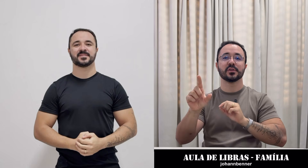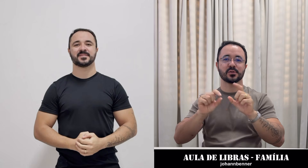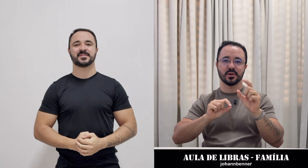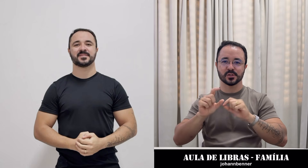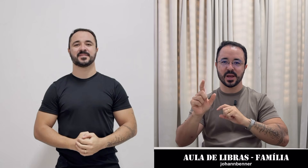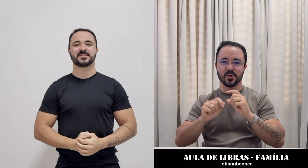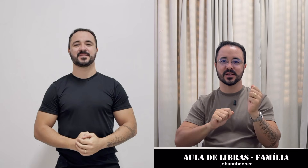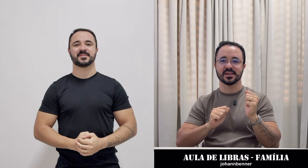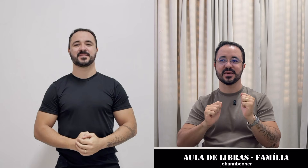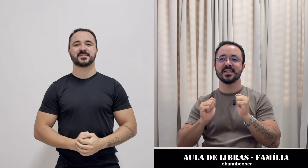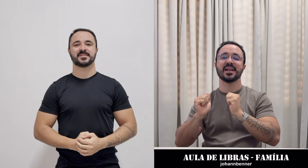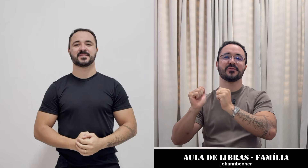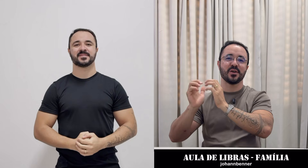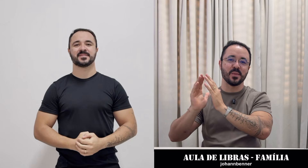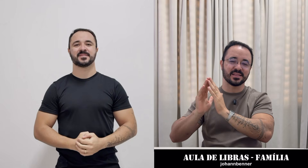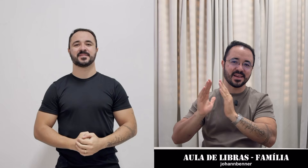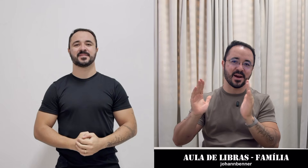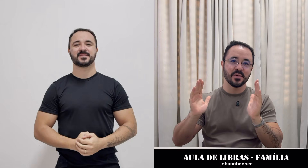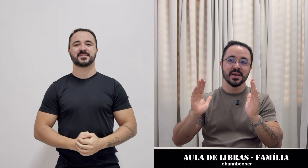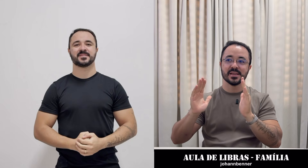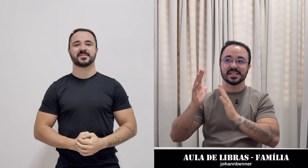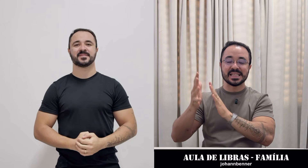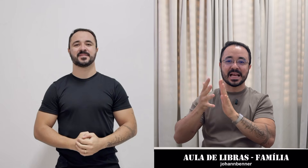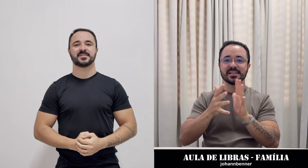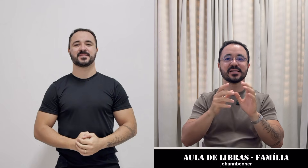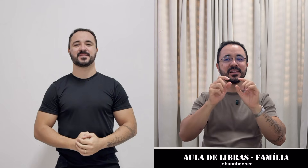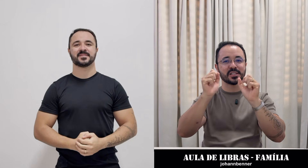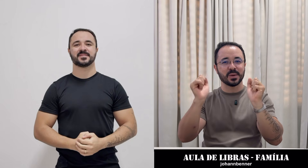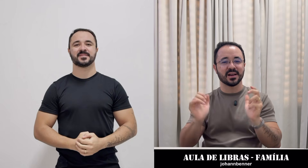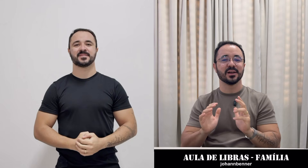Que aí eu vou escolher os melhores aqui e gravar um material